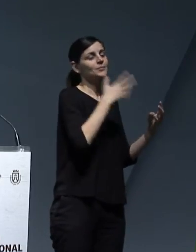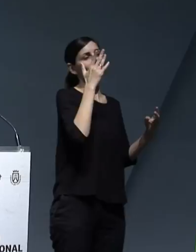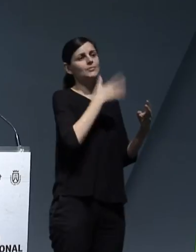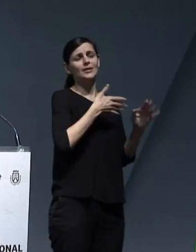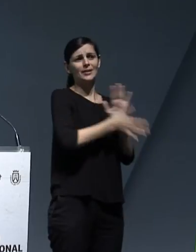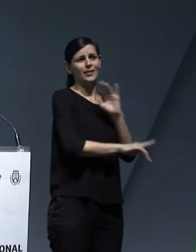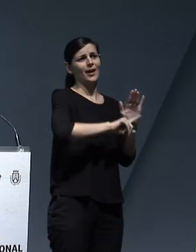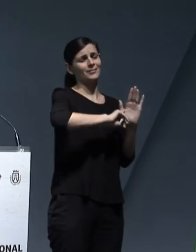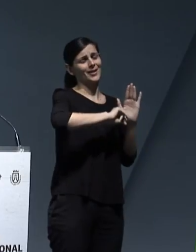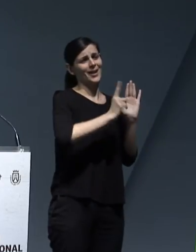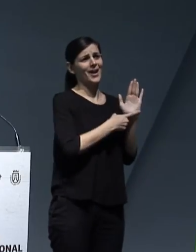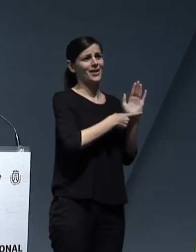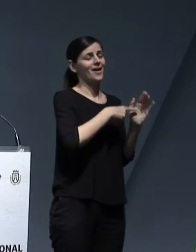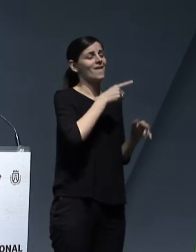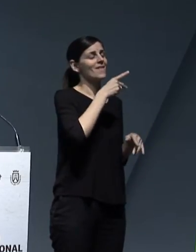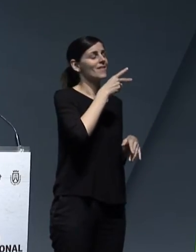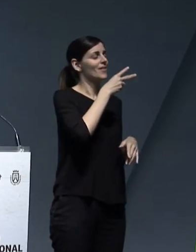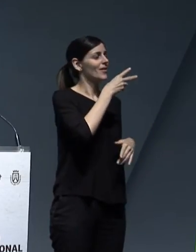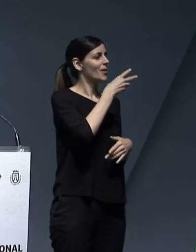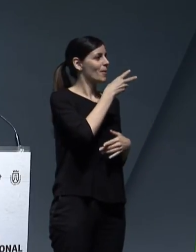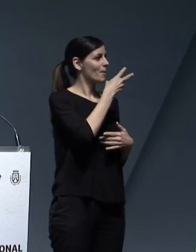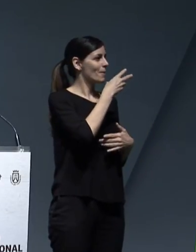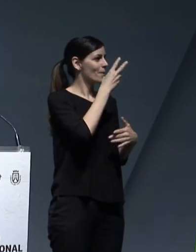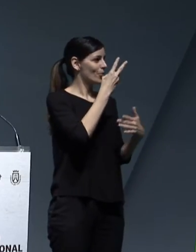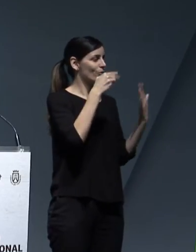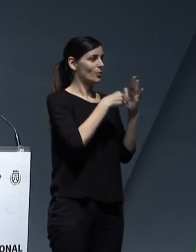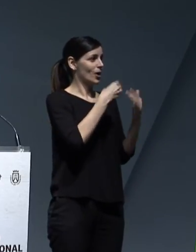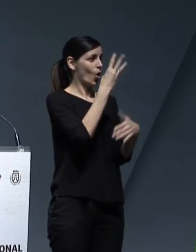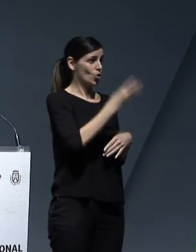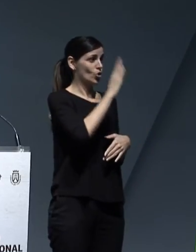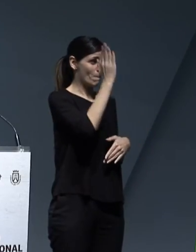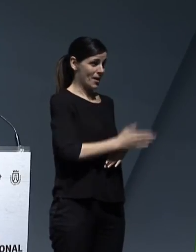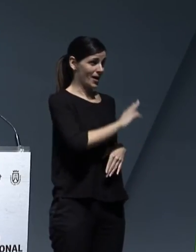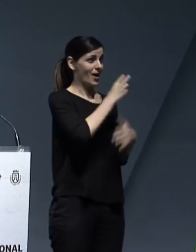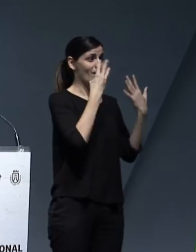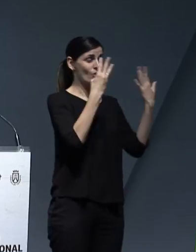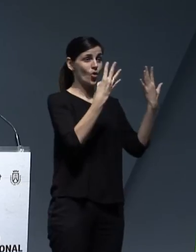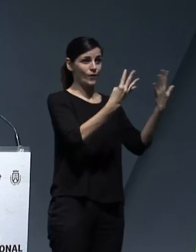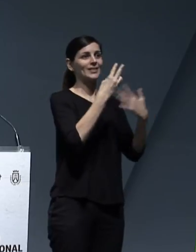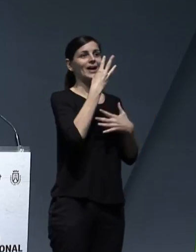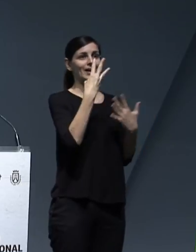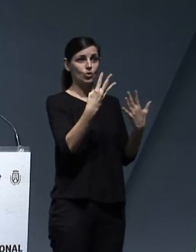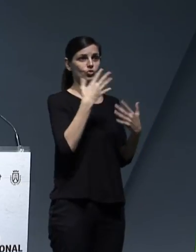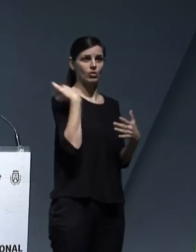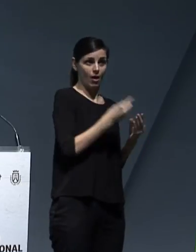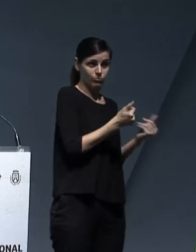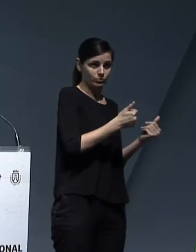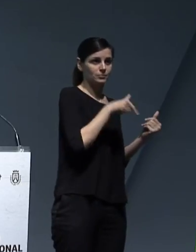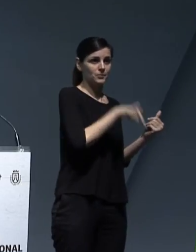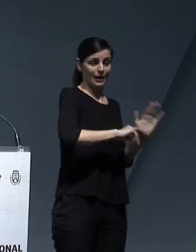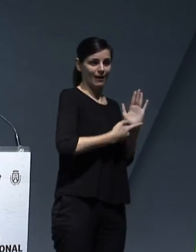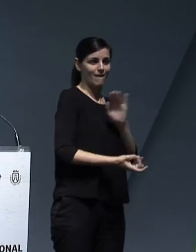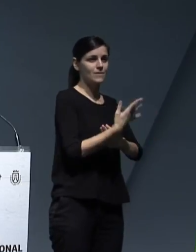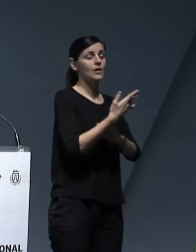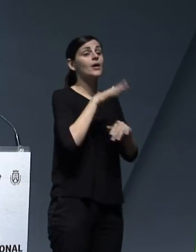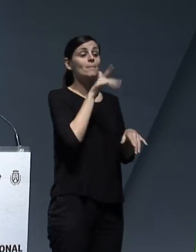2008/98. Y en ella, junto con el trabajo que realizó la Cámara Senado, pude hacer